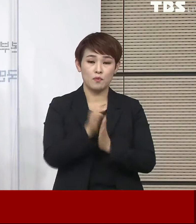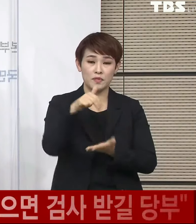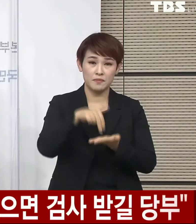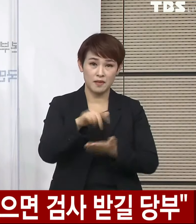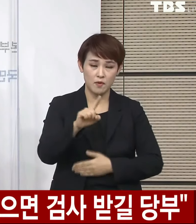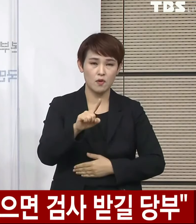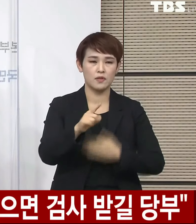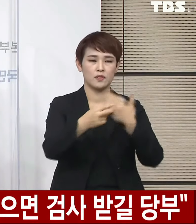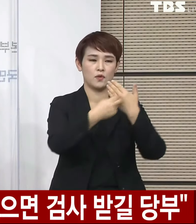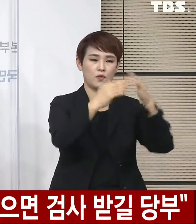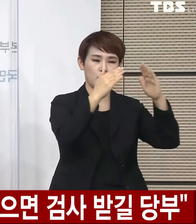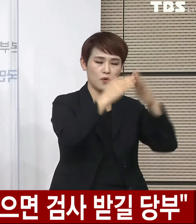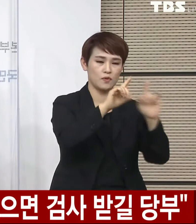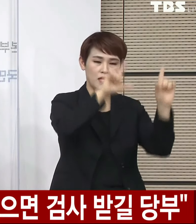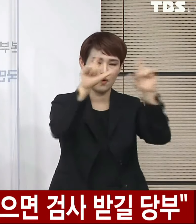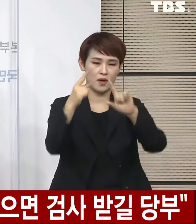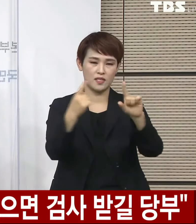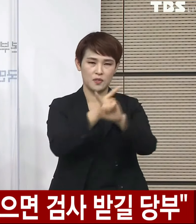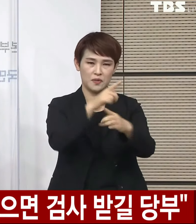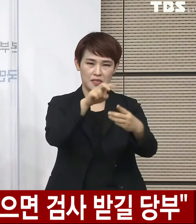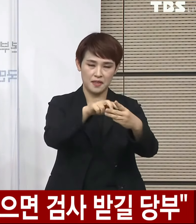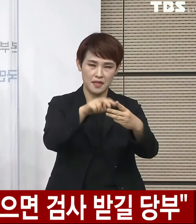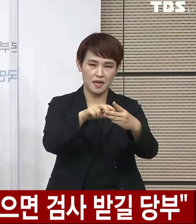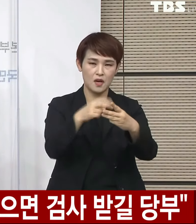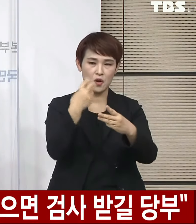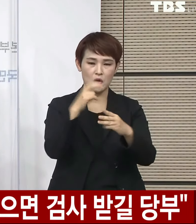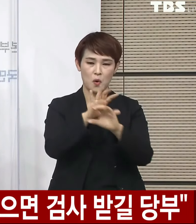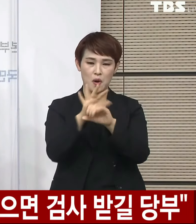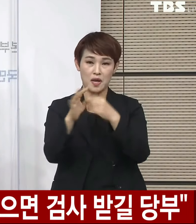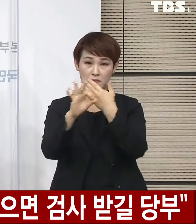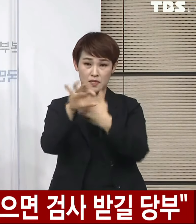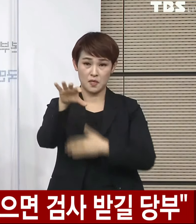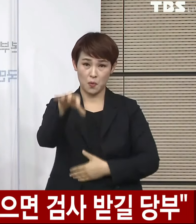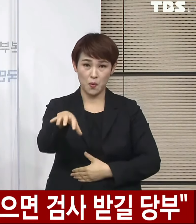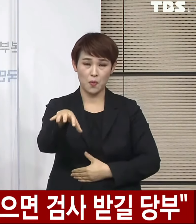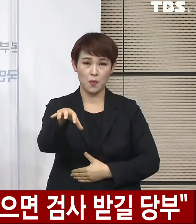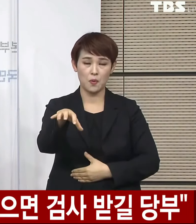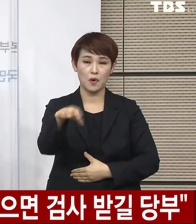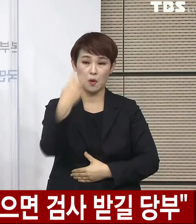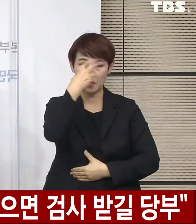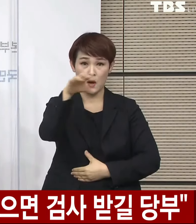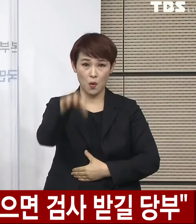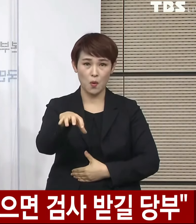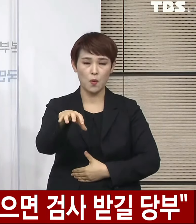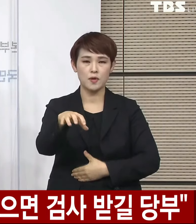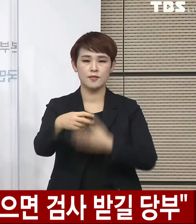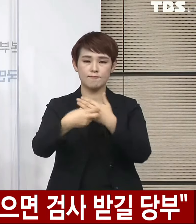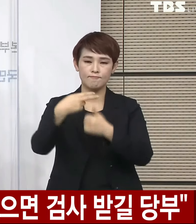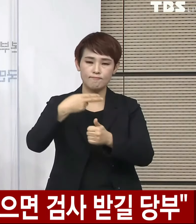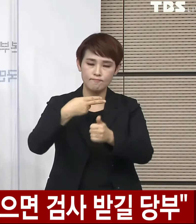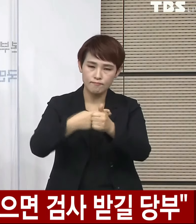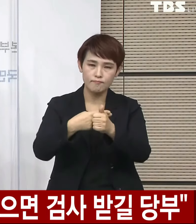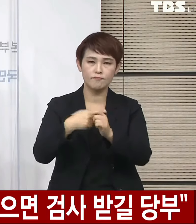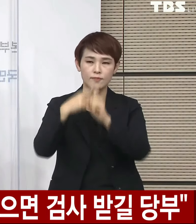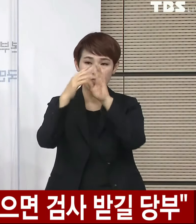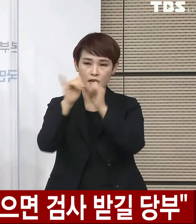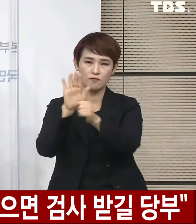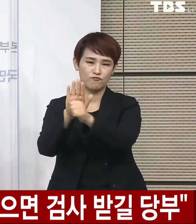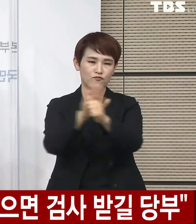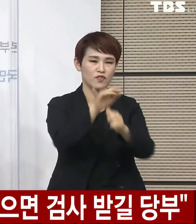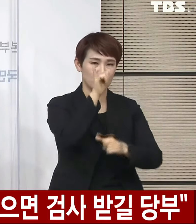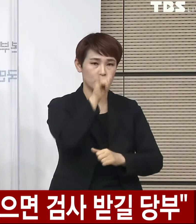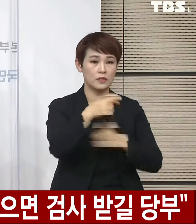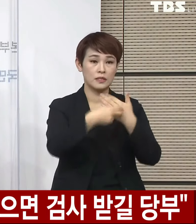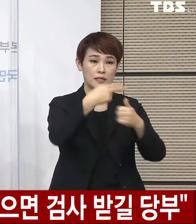의료기관과 생활치료센터, 임시선별검사소 등의 의료인력을 계속 지원하고 있으며 현재 의사